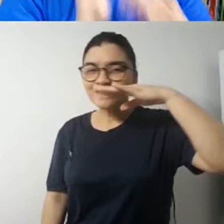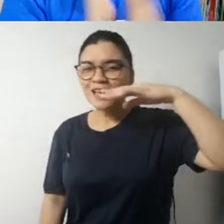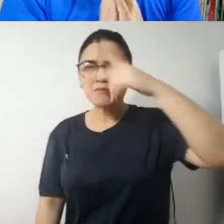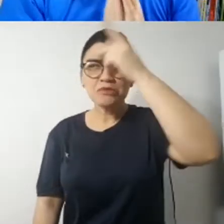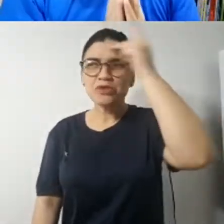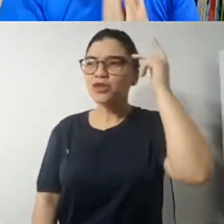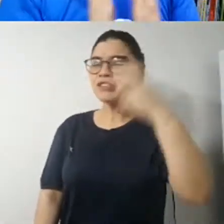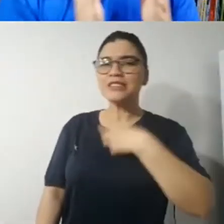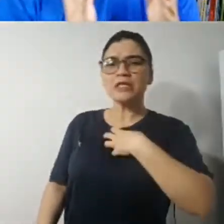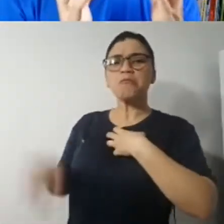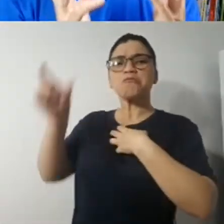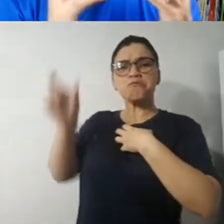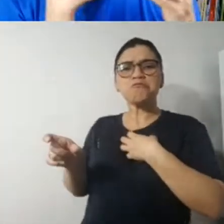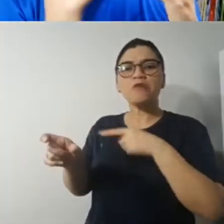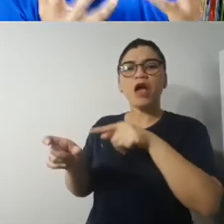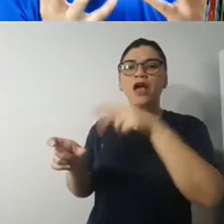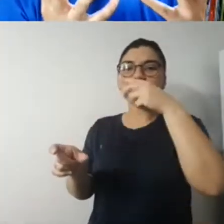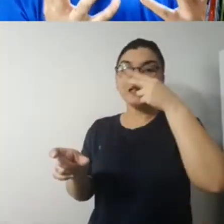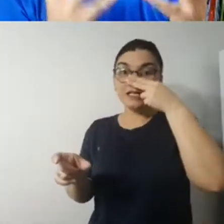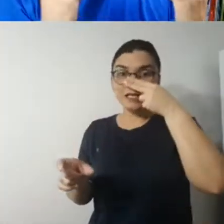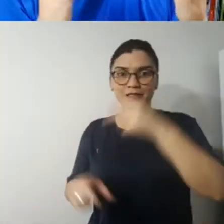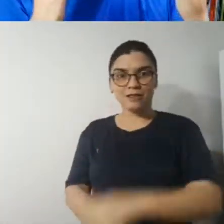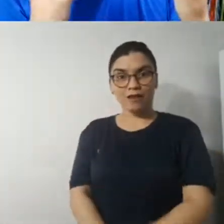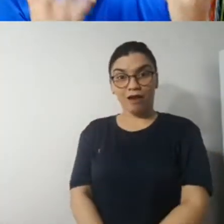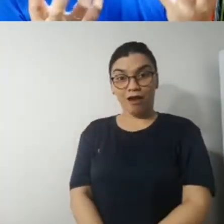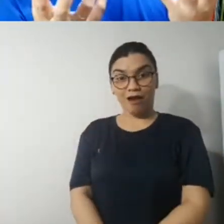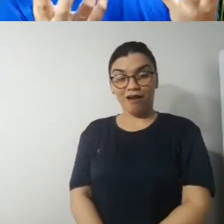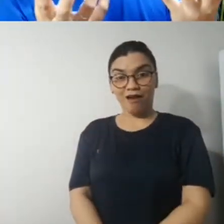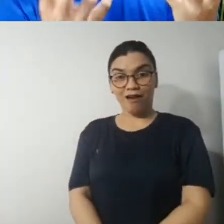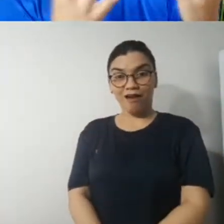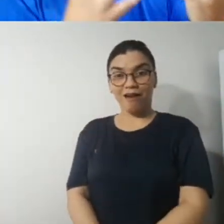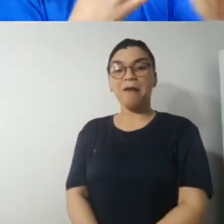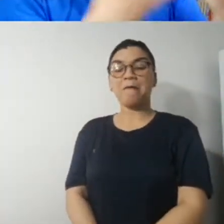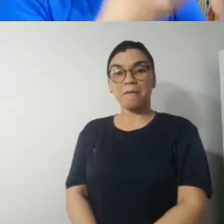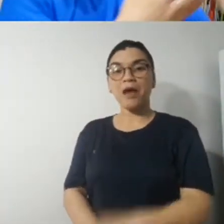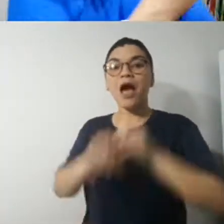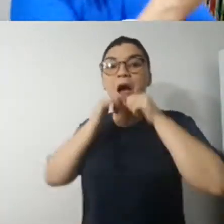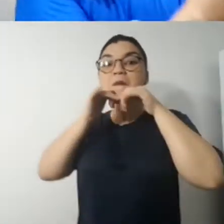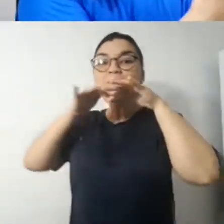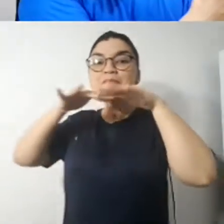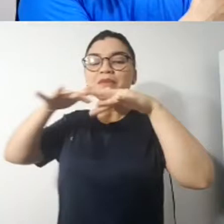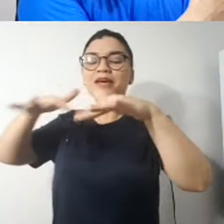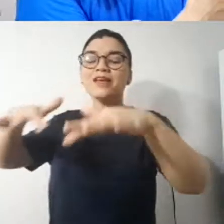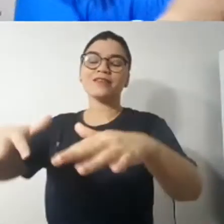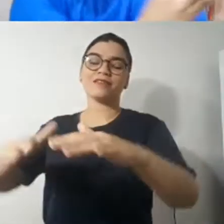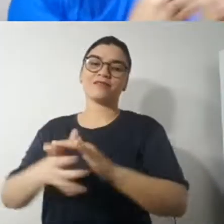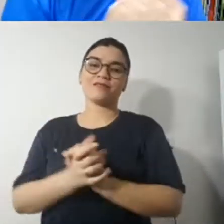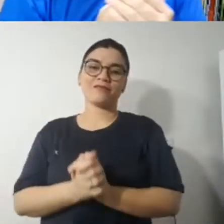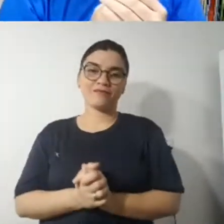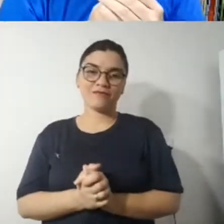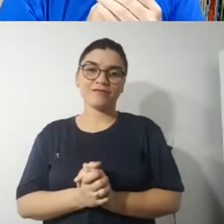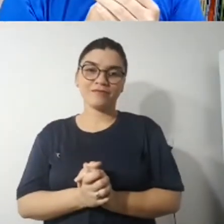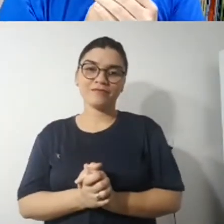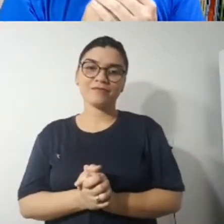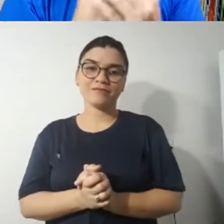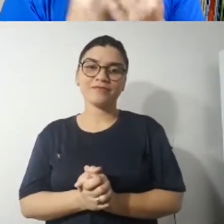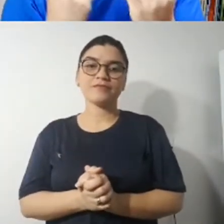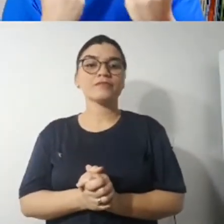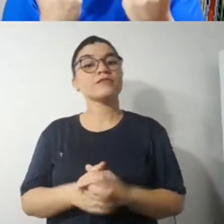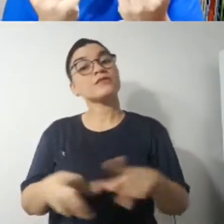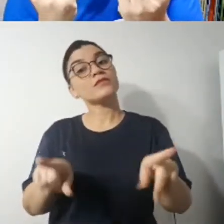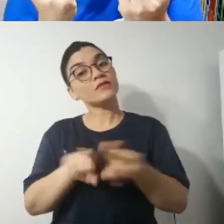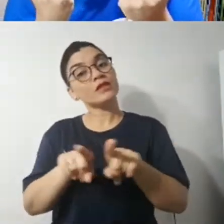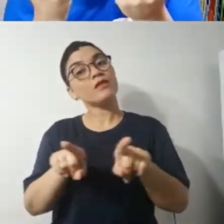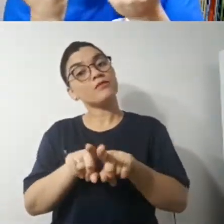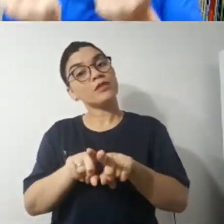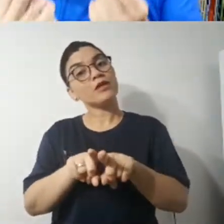palavra de Deus diz que nós somos aroma de bênção para os que amam ao Senhor, mas também somos um mau cheiro